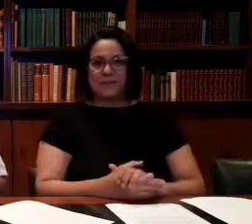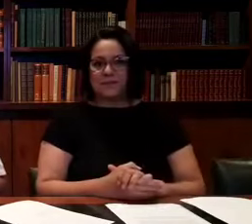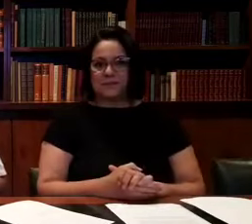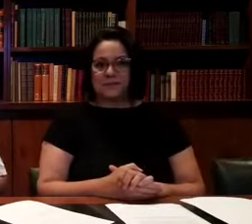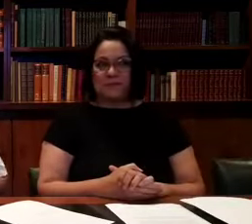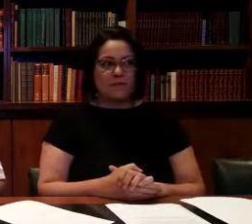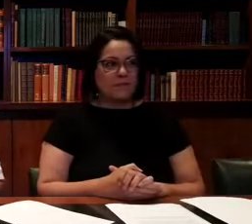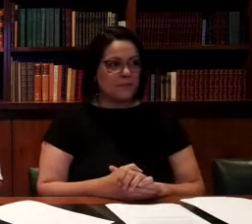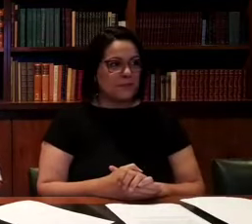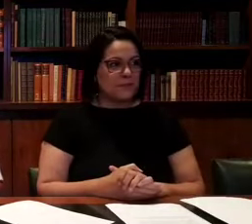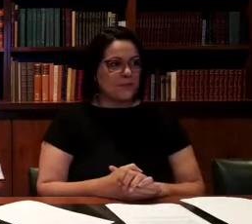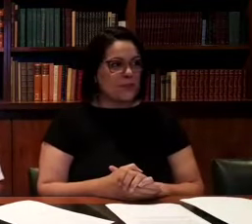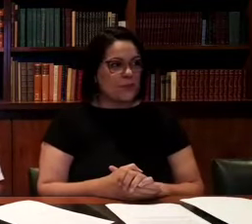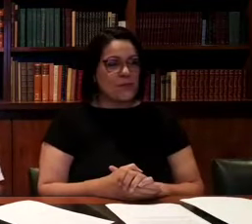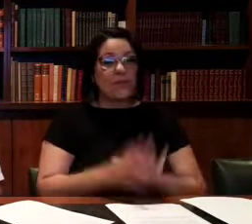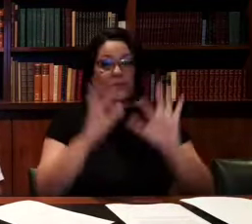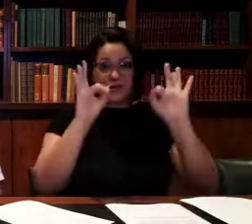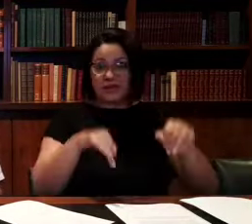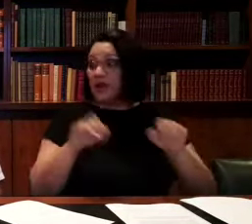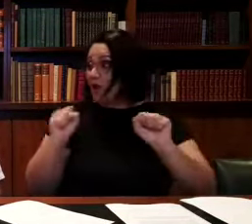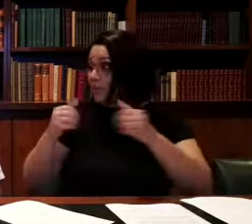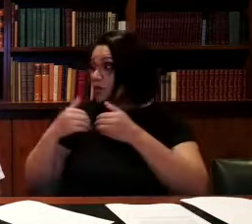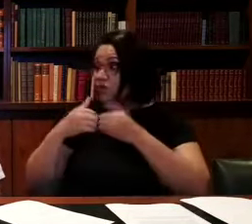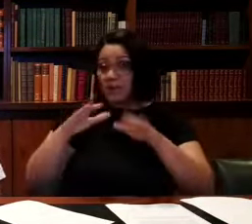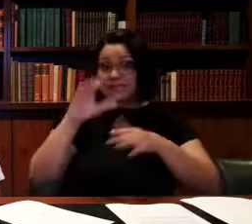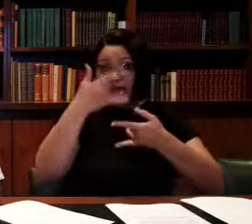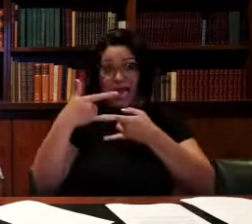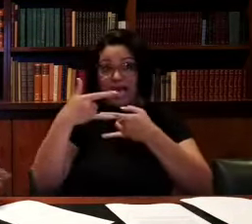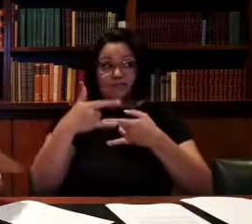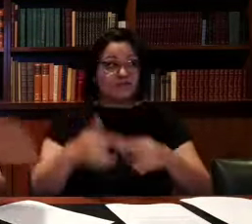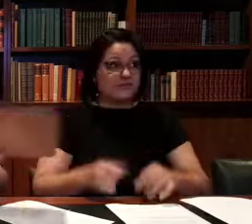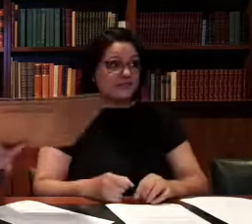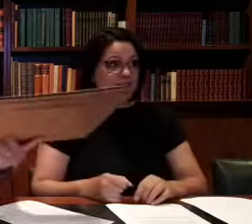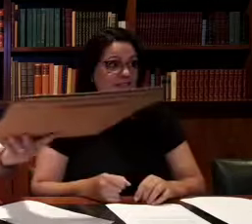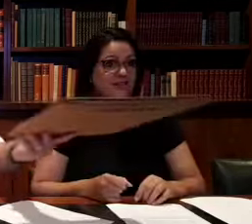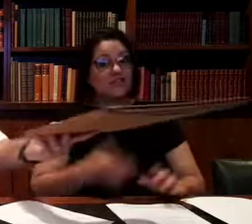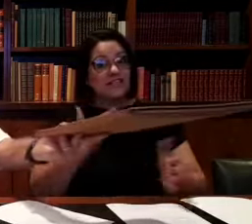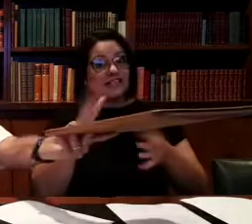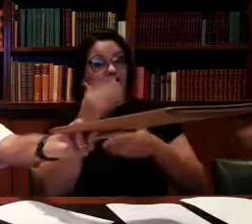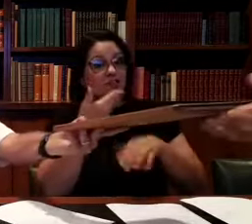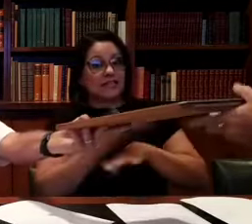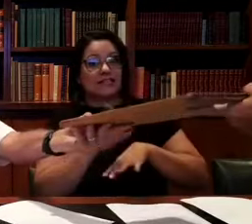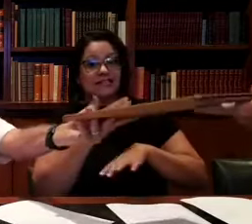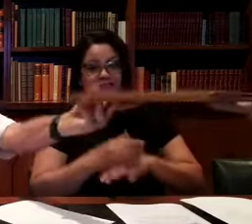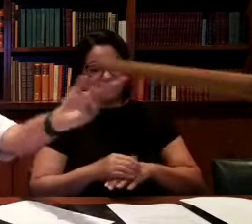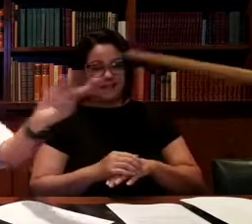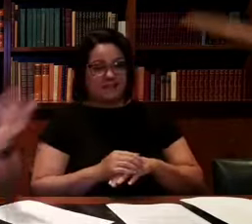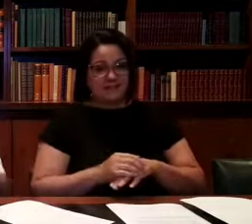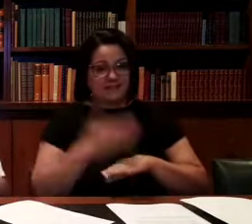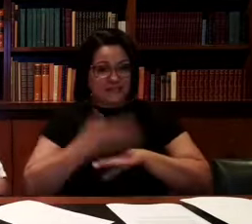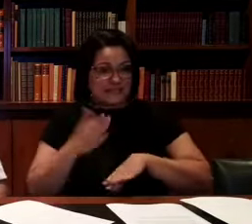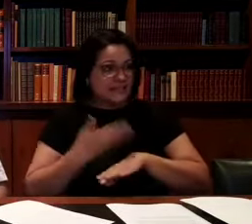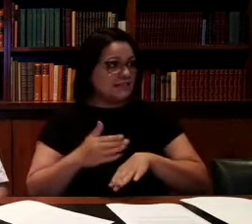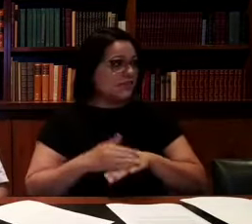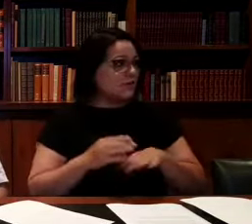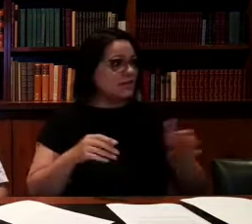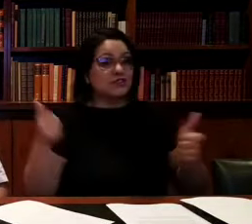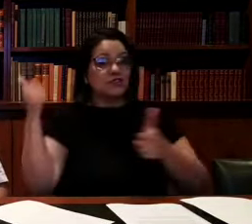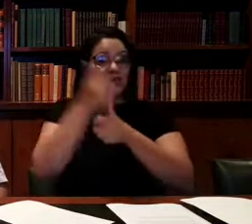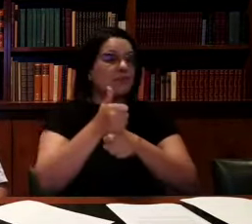Capitão favor eu quero saber onde você tava você tava aqui a cimento aí maravilha então daqui a cegonha chegou